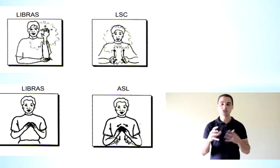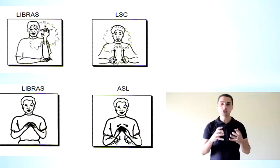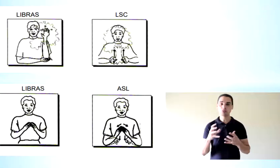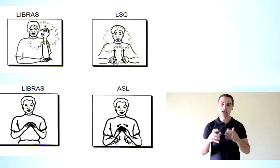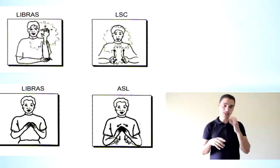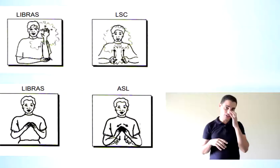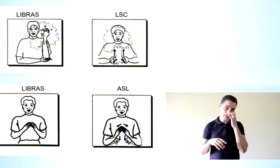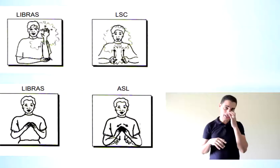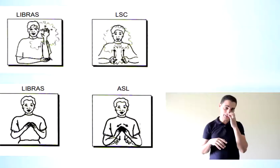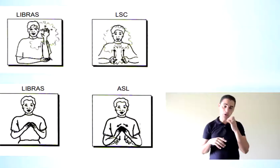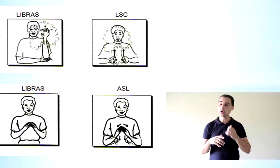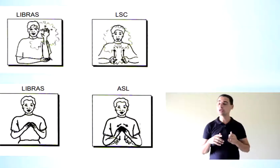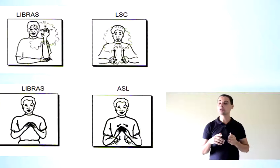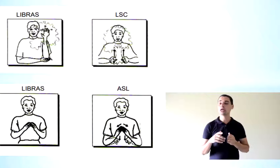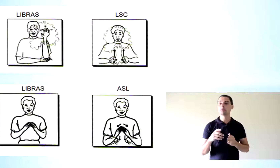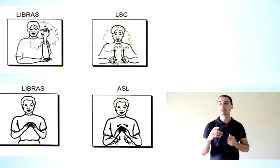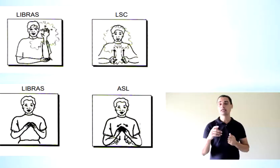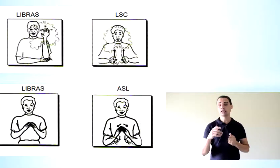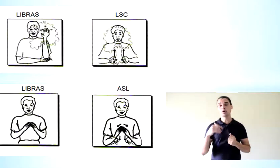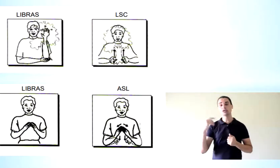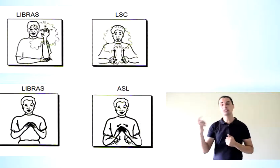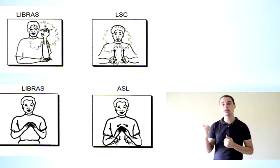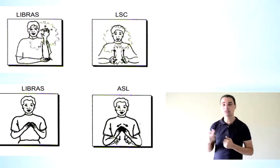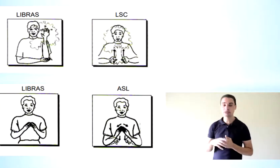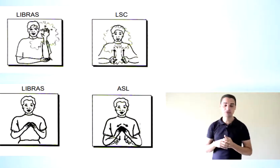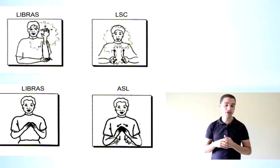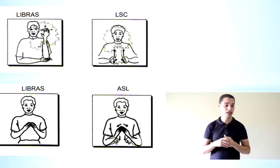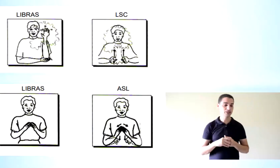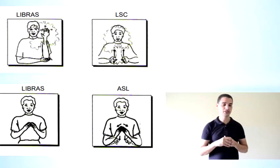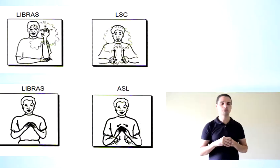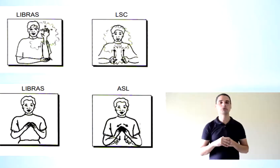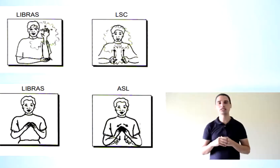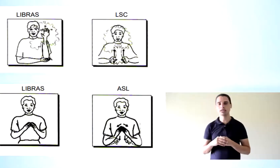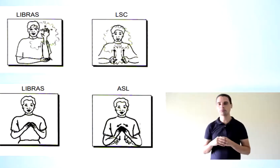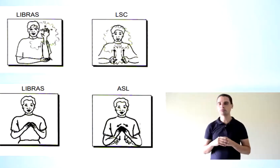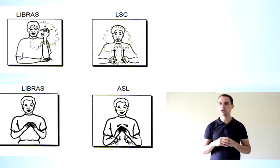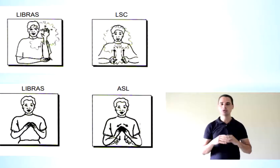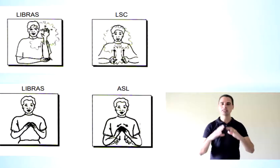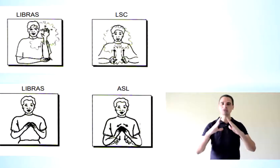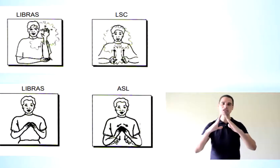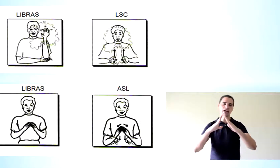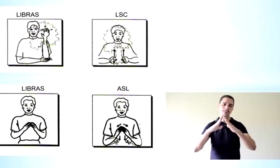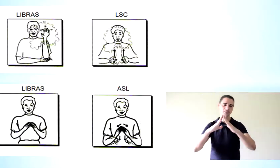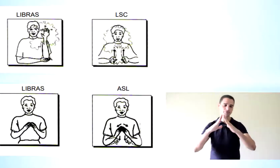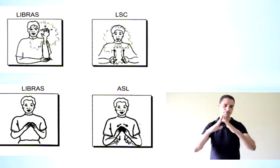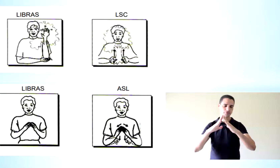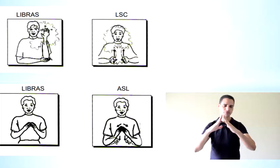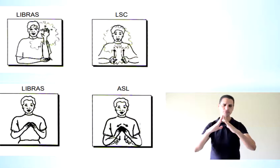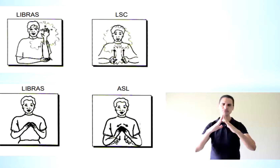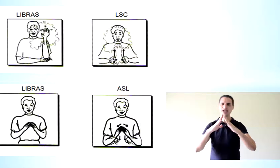como esses de sinais icônicos, mas que em outras línguas são diferentes. Por exemplo, sinal de casa, aqui